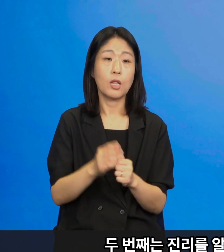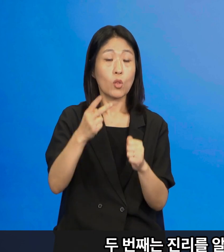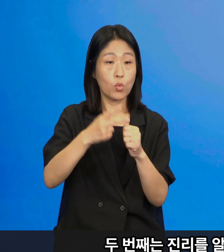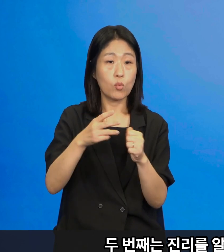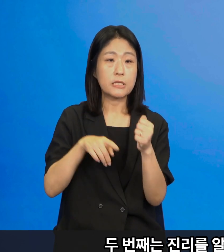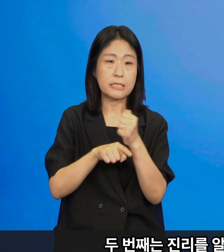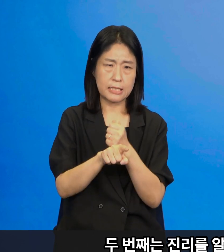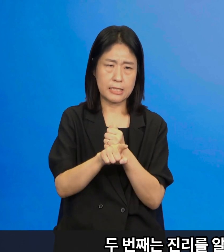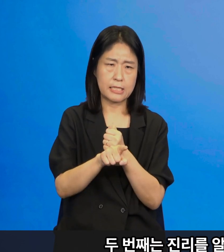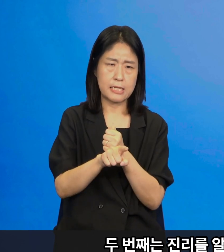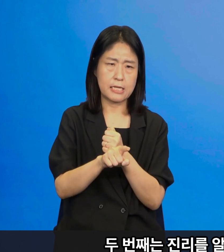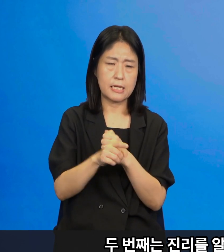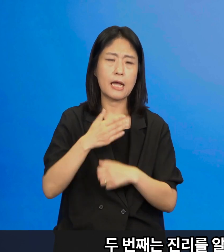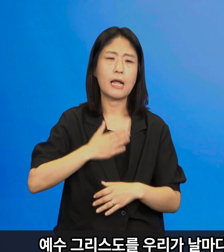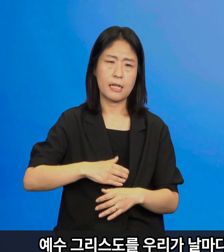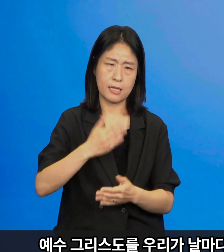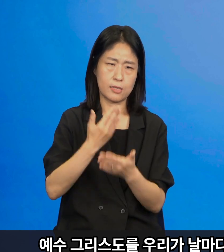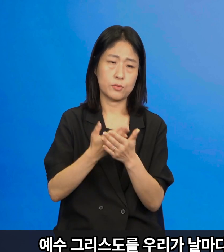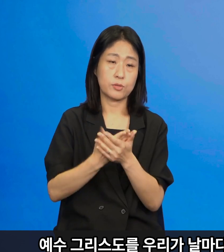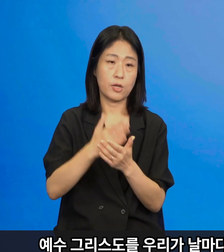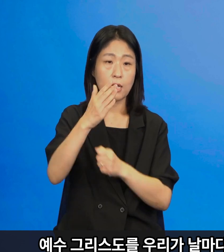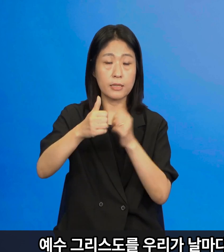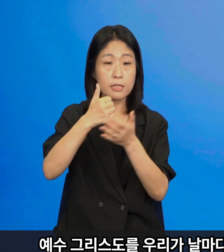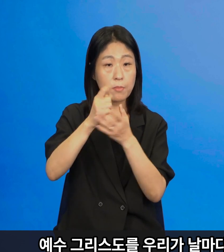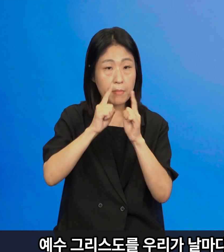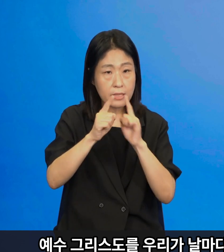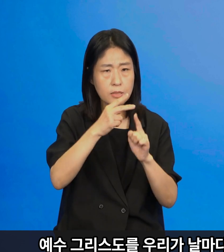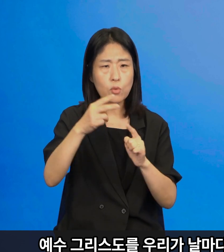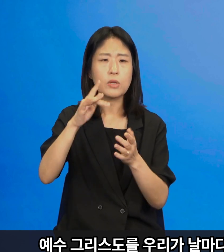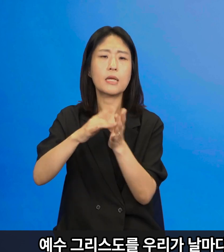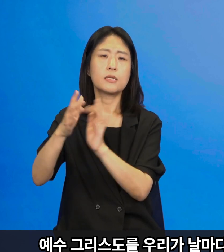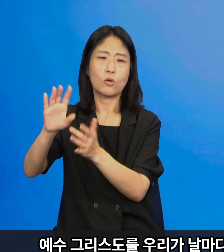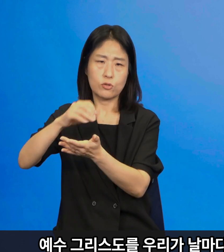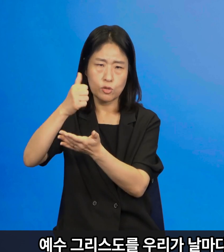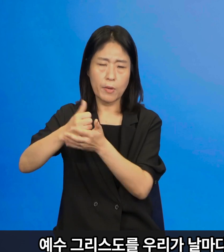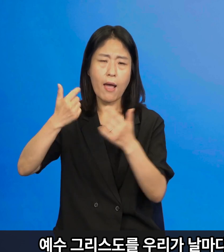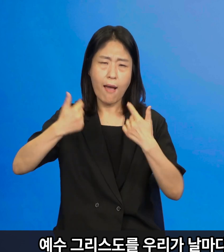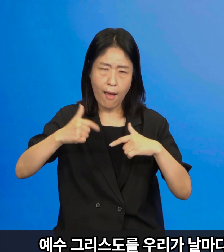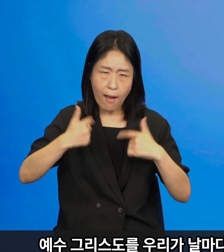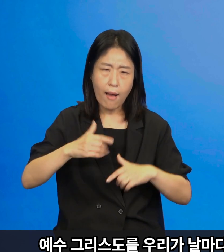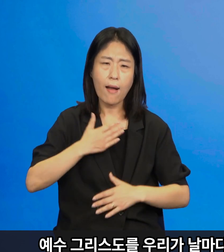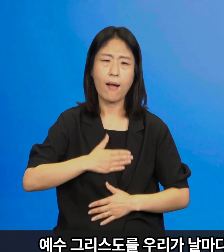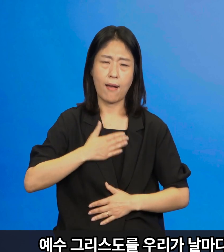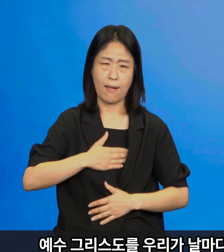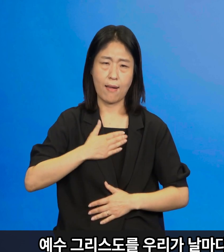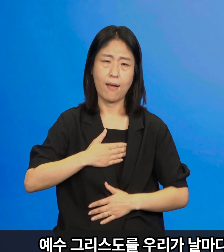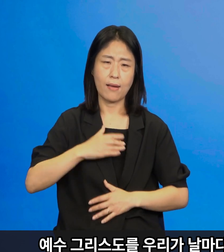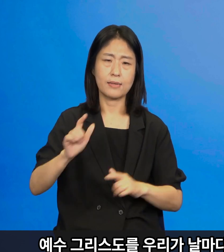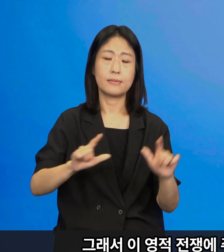알게 하소서. 하나님의 말씀, 예수 그리스도를 우리가 날마다 알아가는 삶을 살게